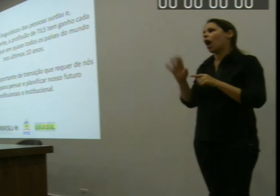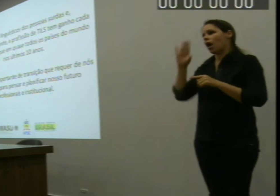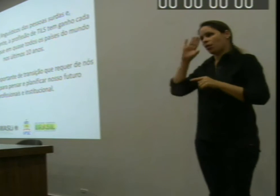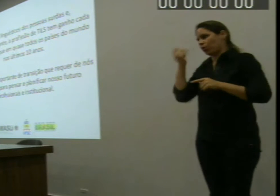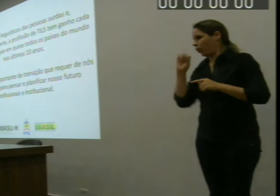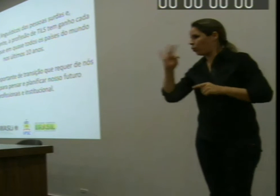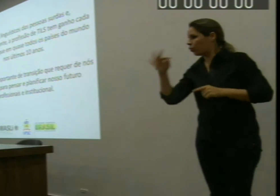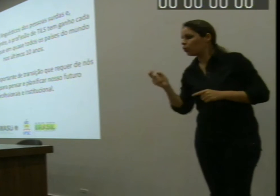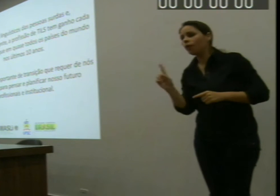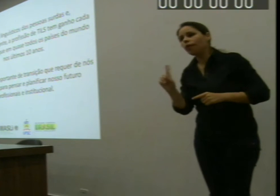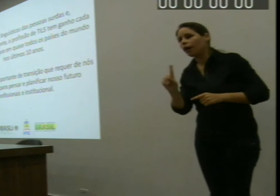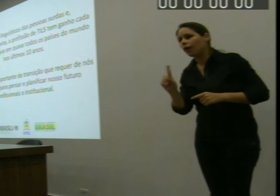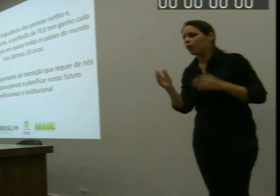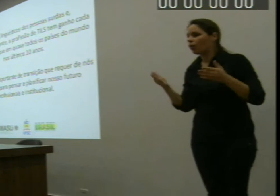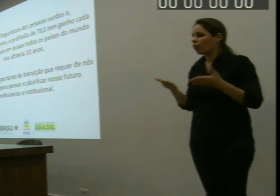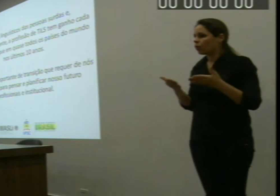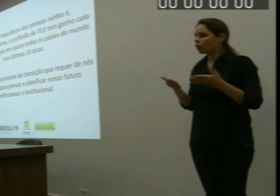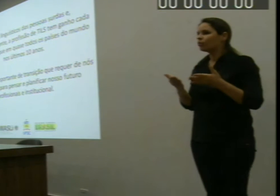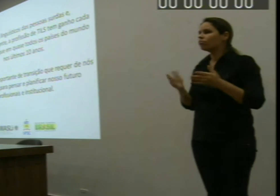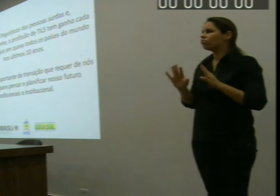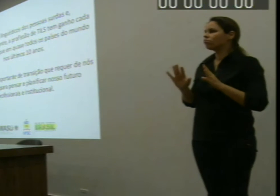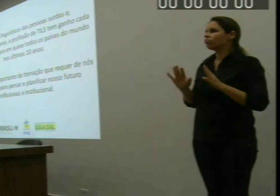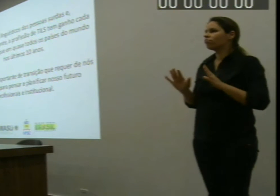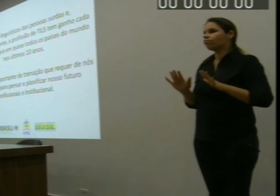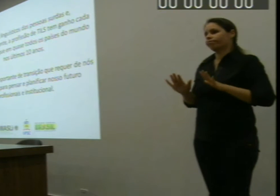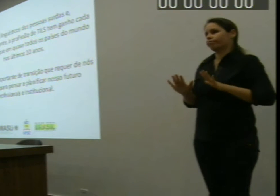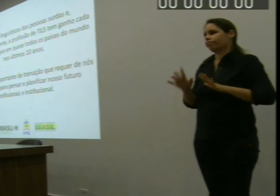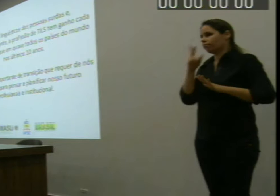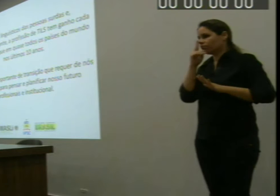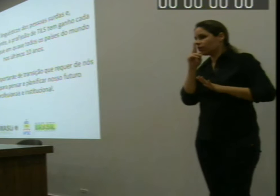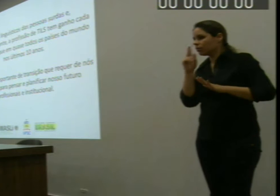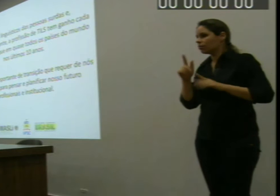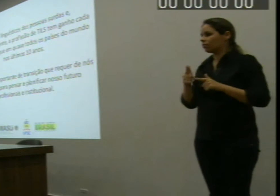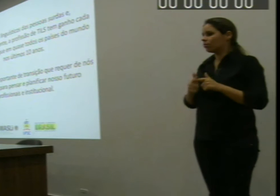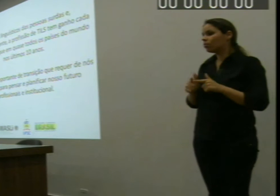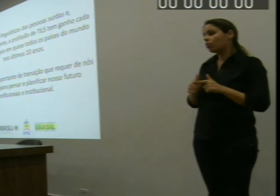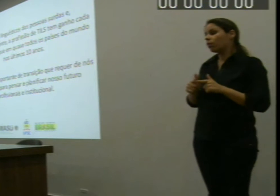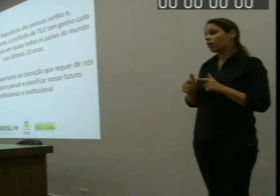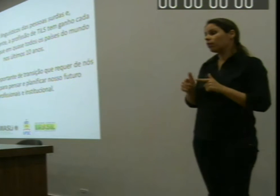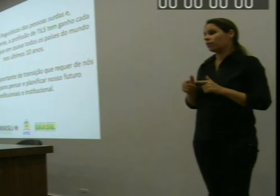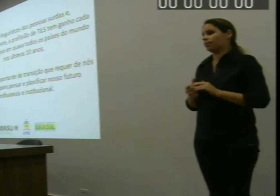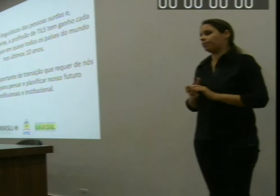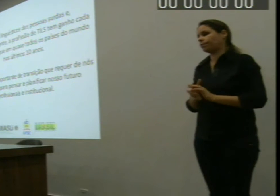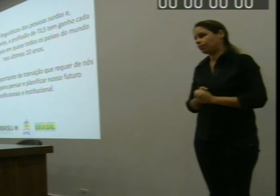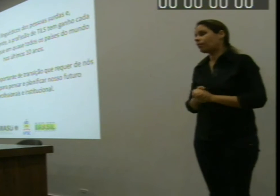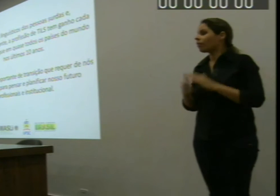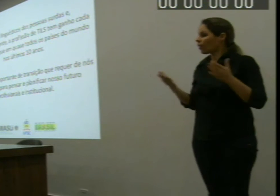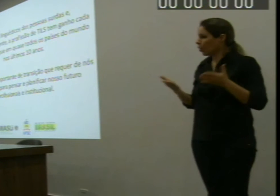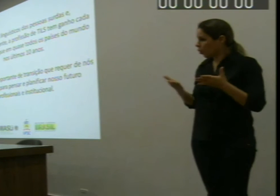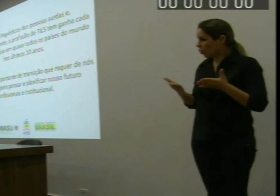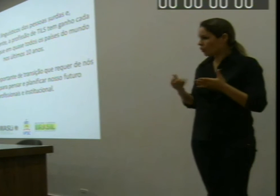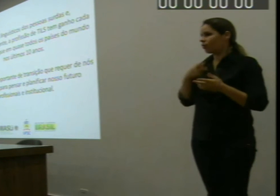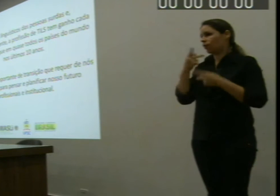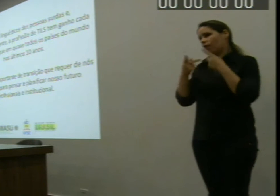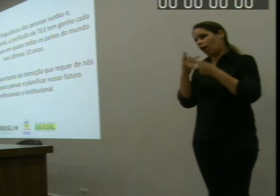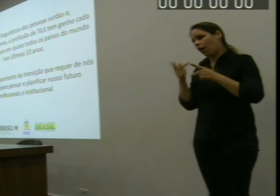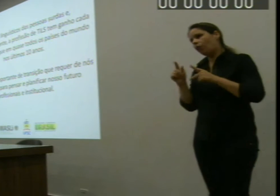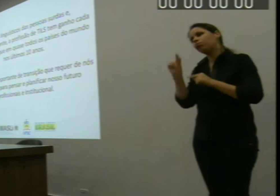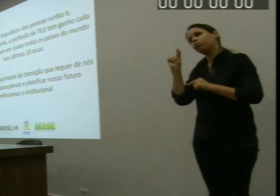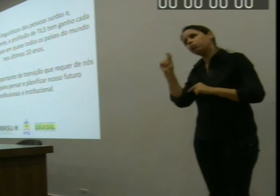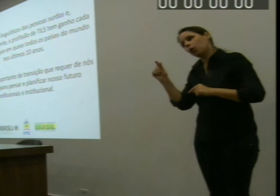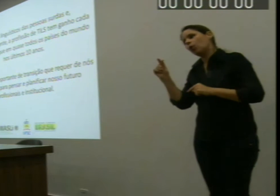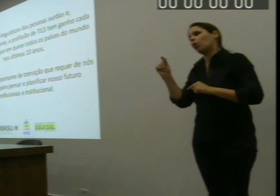ção H um tempo atrás mas hoje já não é mais e eu vou comentar um pouco sobre essas questões essas questões eh